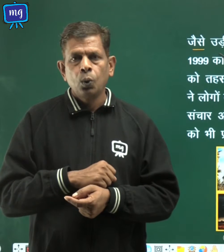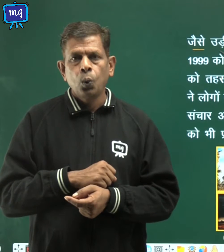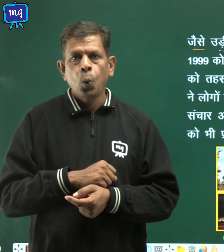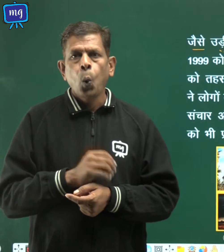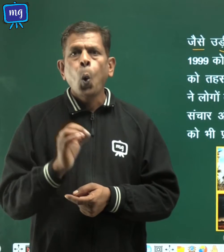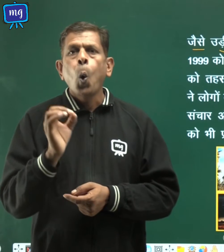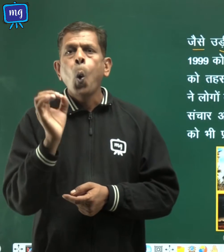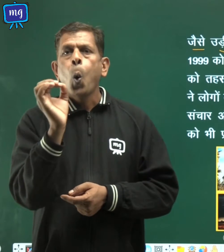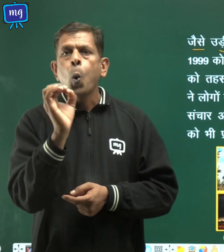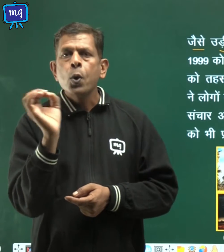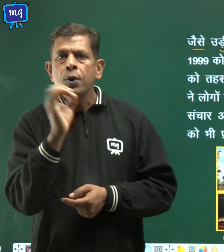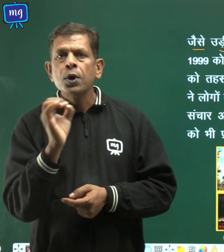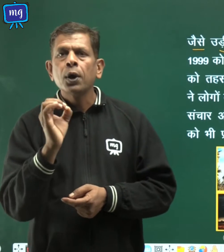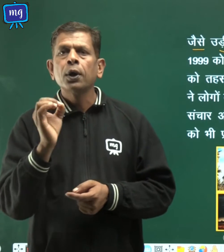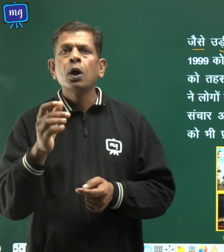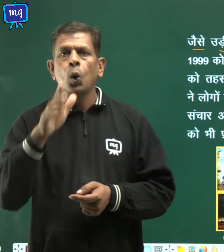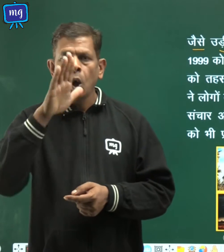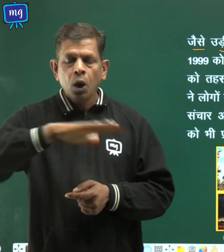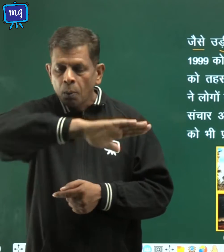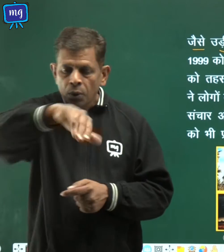उड़ीसा के तट को